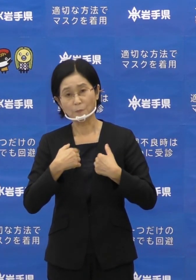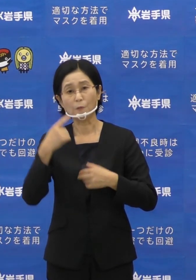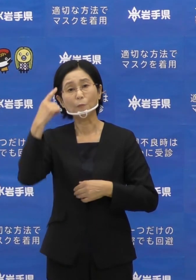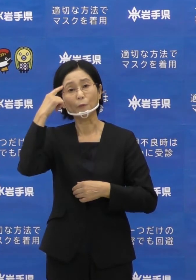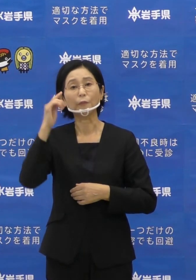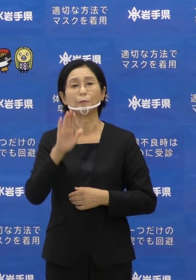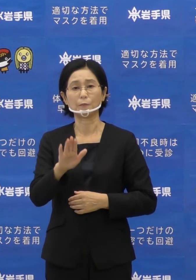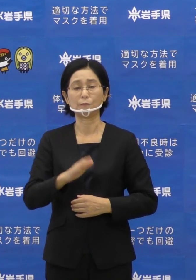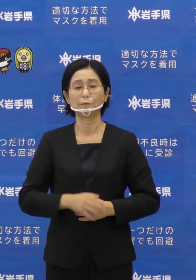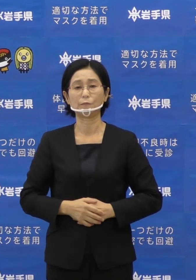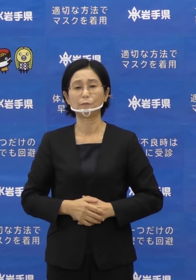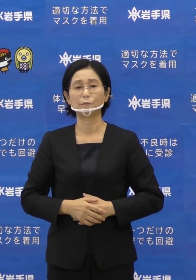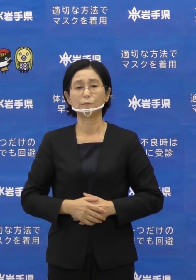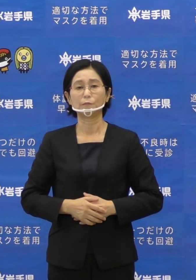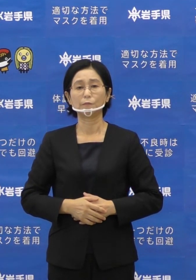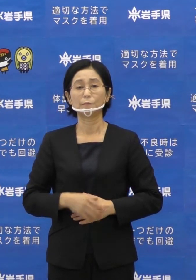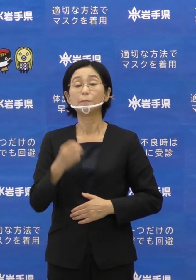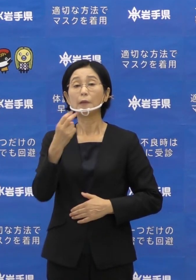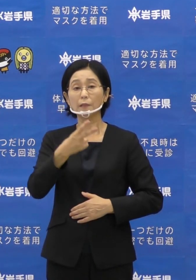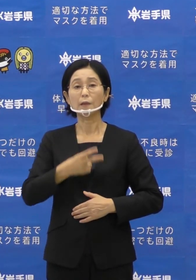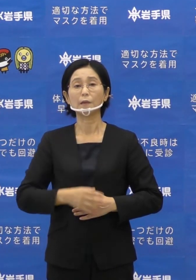。また